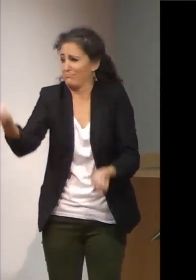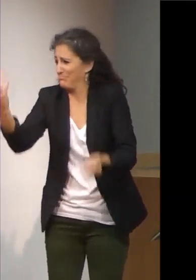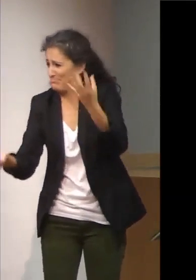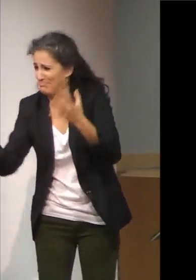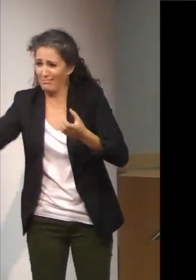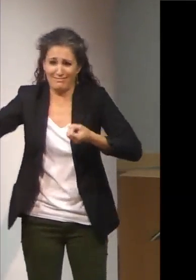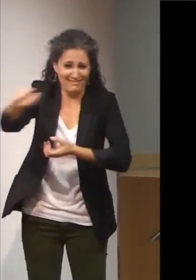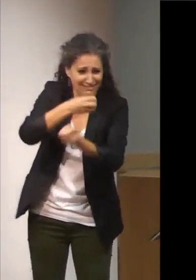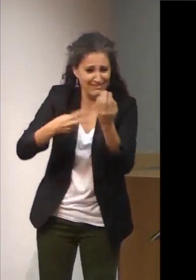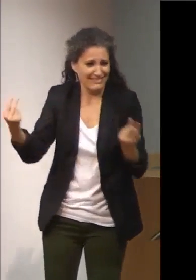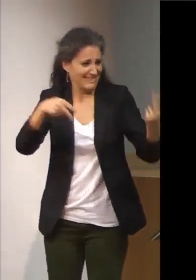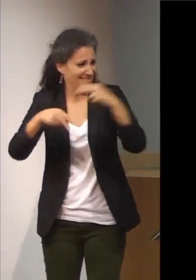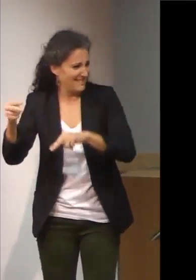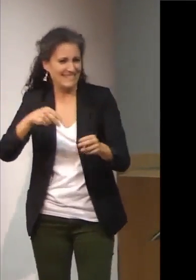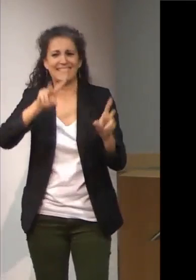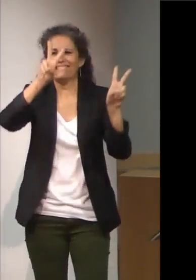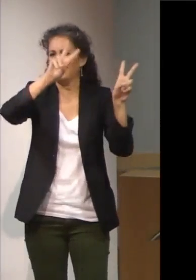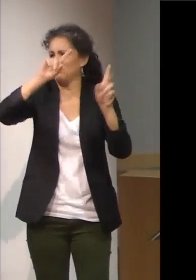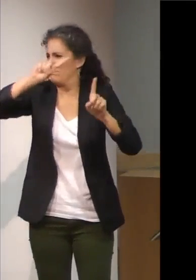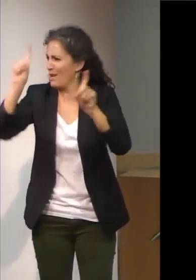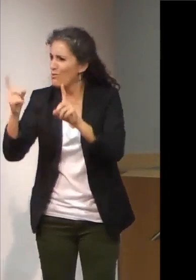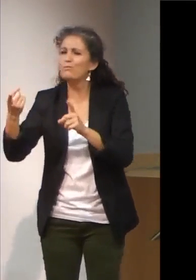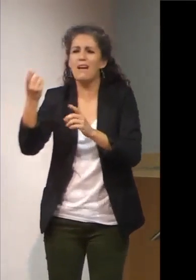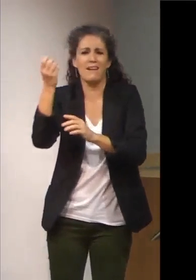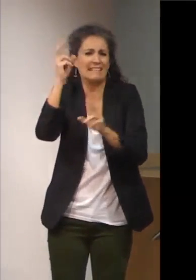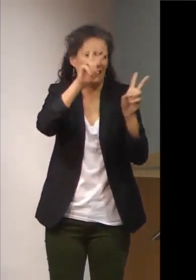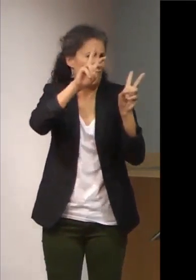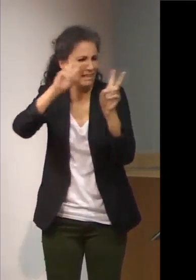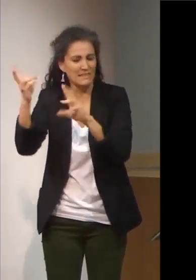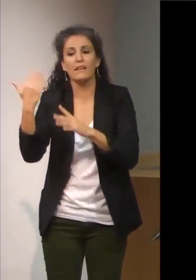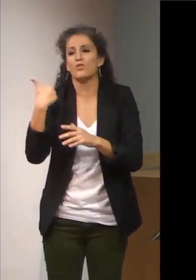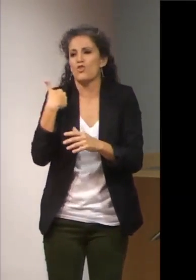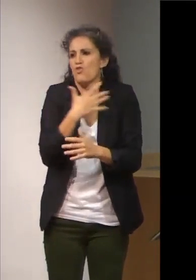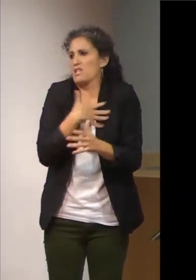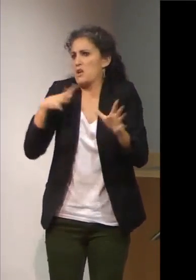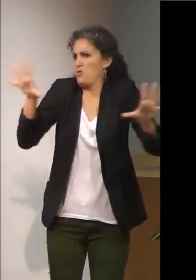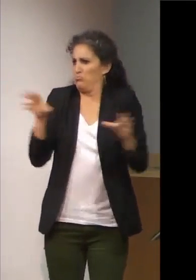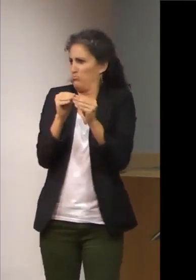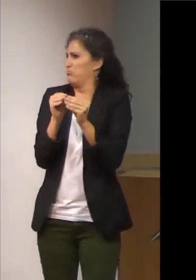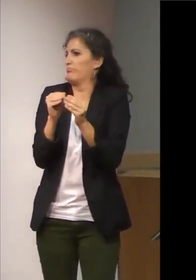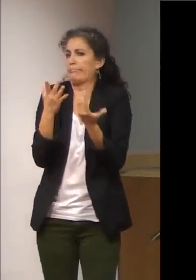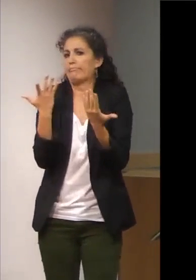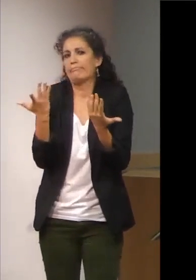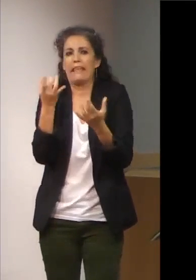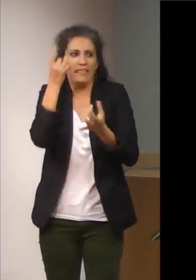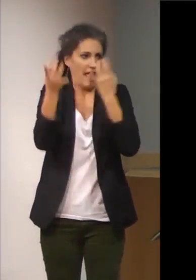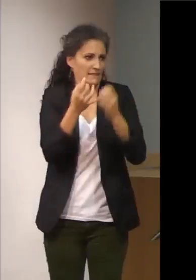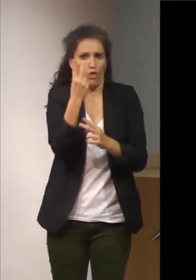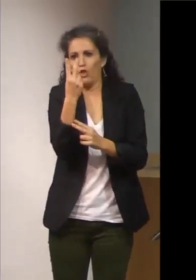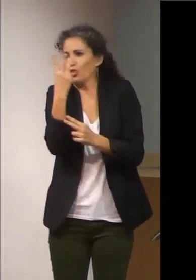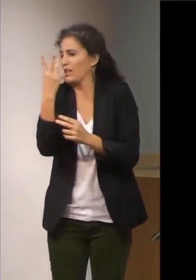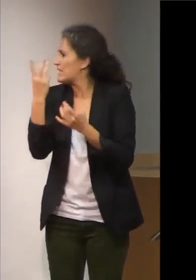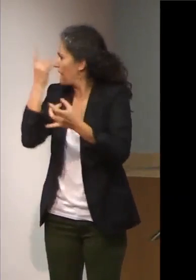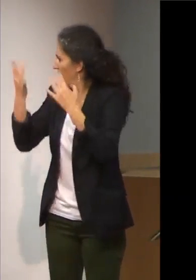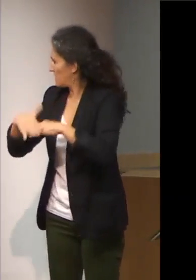sordociegas han surgido multitud de debates de aportaciones preguntas de temos temas diversos para